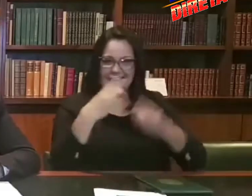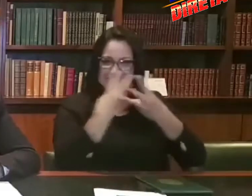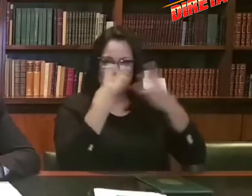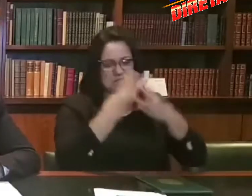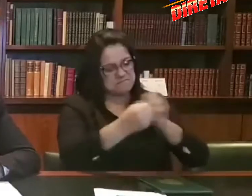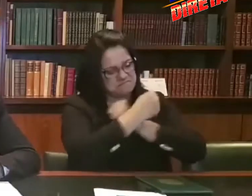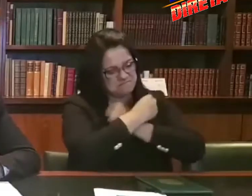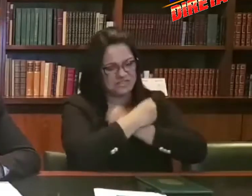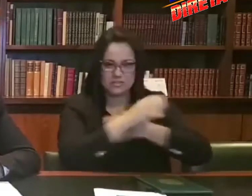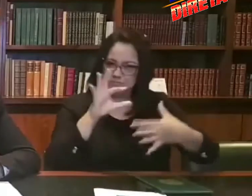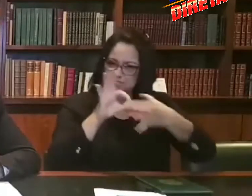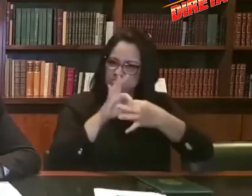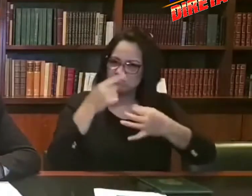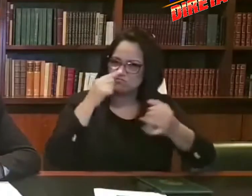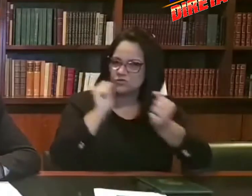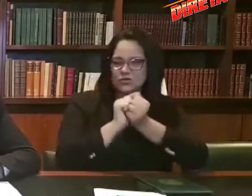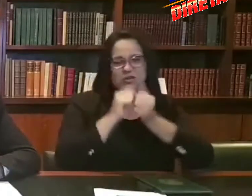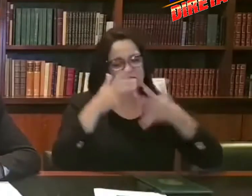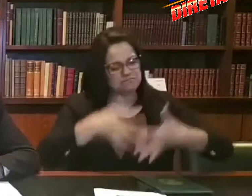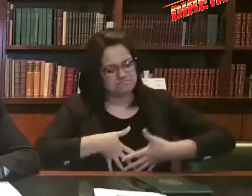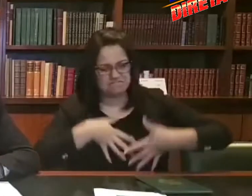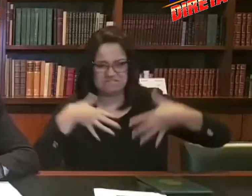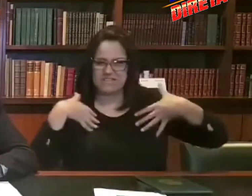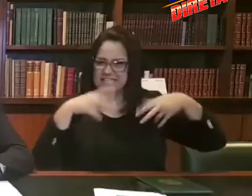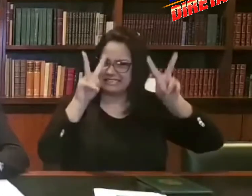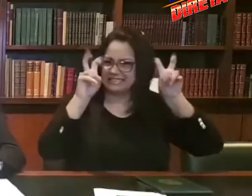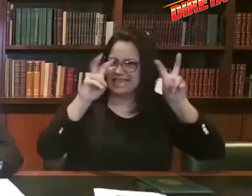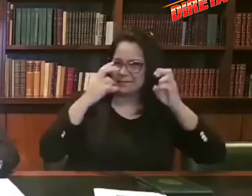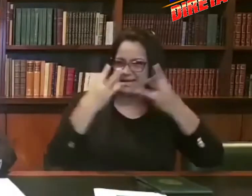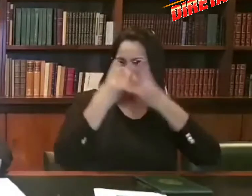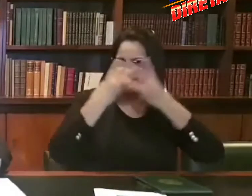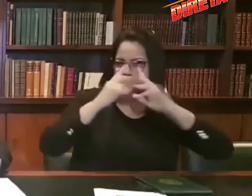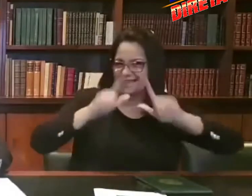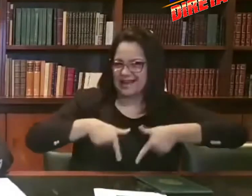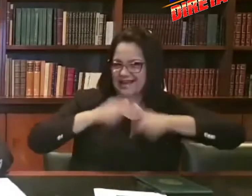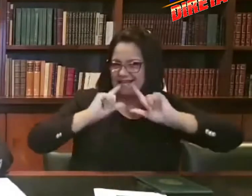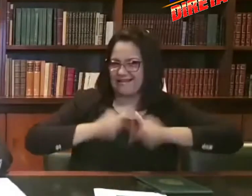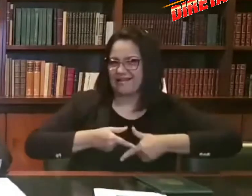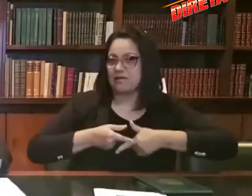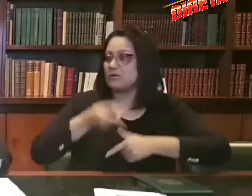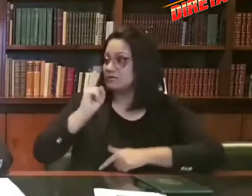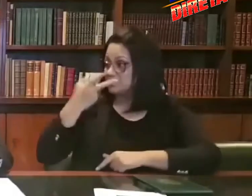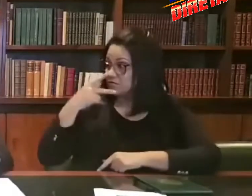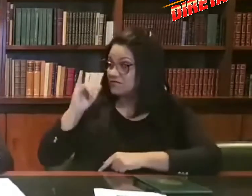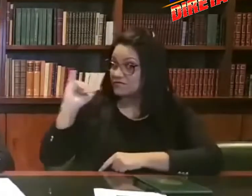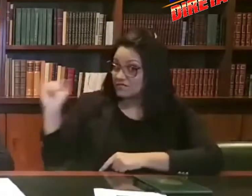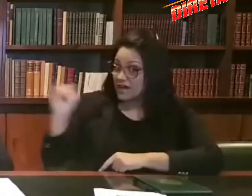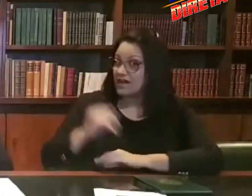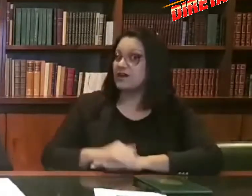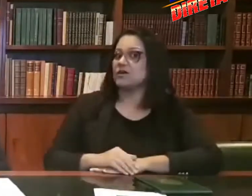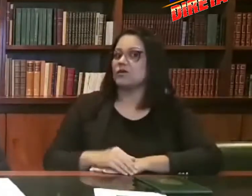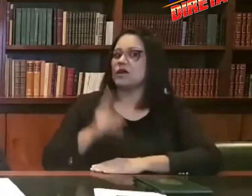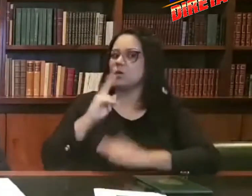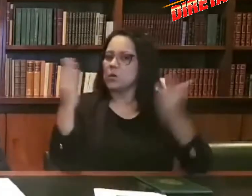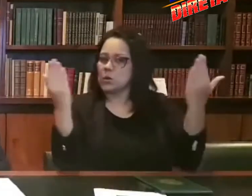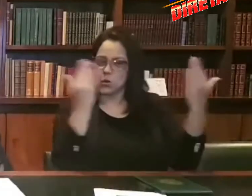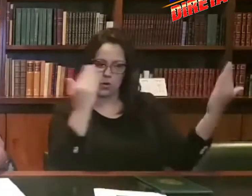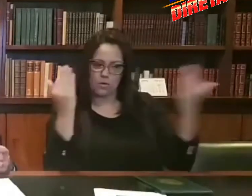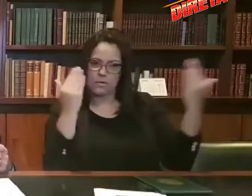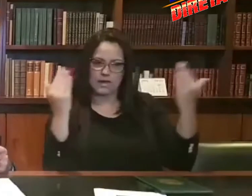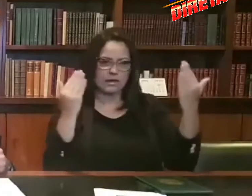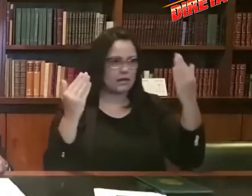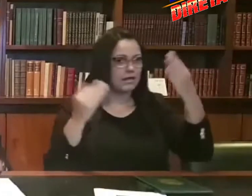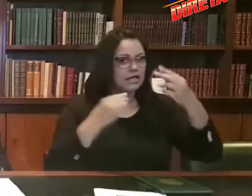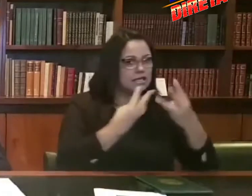uma satisfação, é uma honra falar desse Estado maravilhoso. E eu sempre disse, Pedro, eu comparei muito Israel